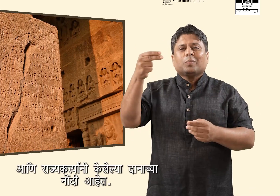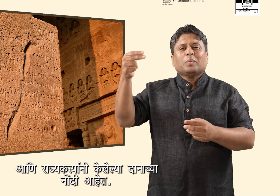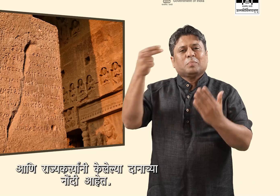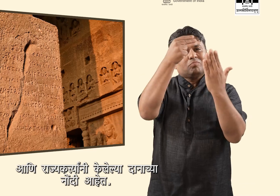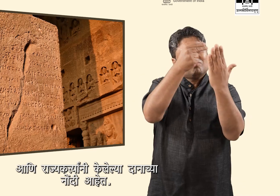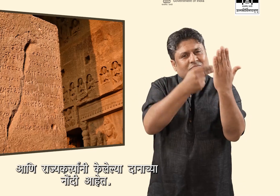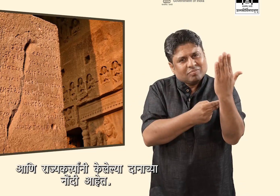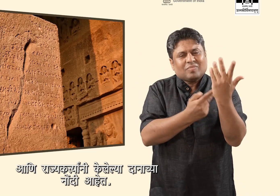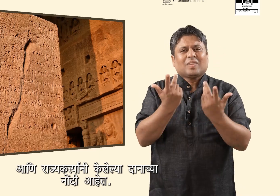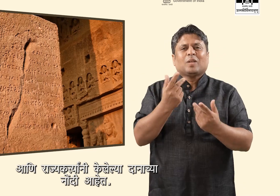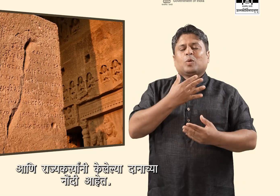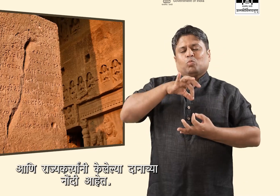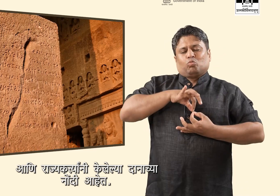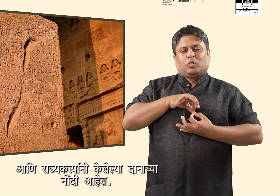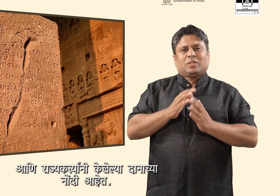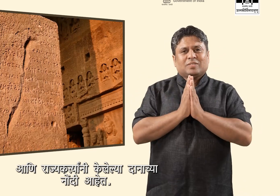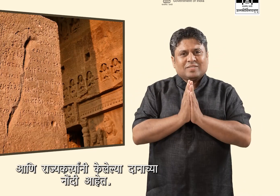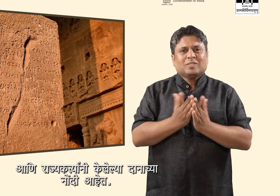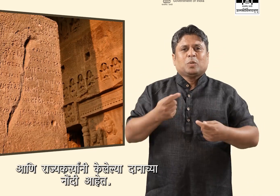आणि राज्यकर्त्यांनी केलेल्या दानाच्या नोंदी आहेत.